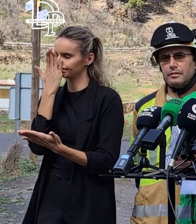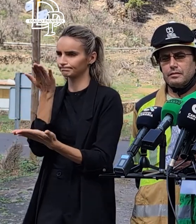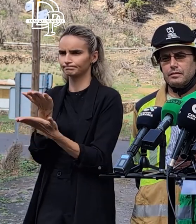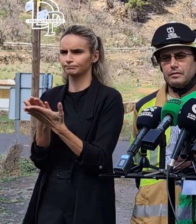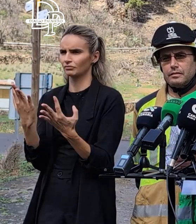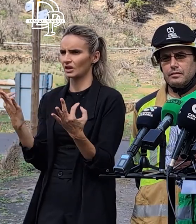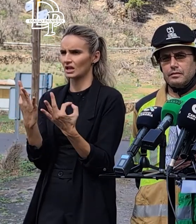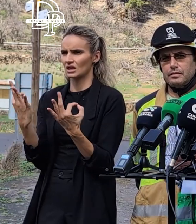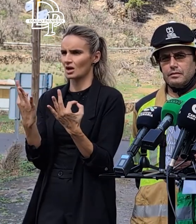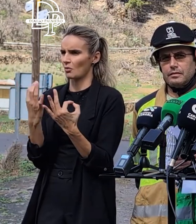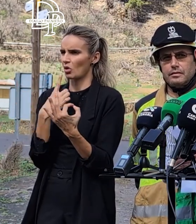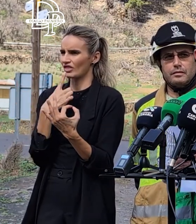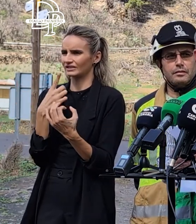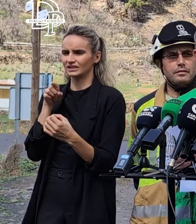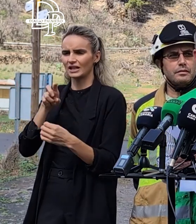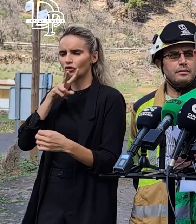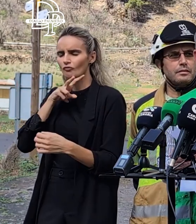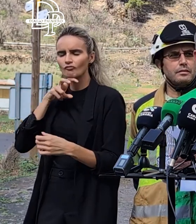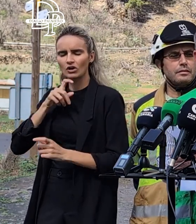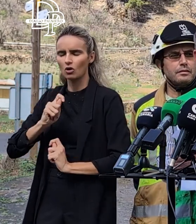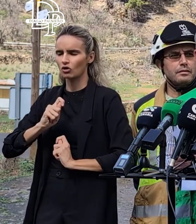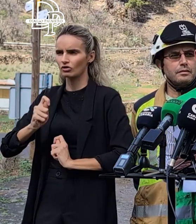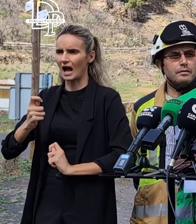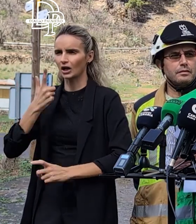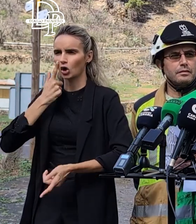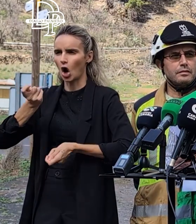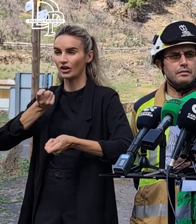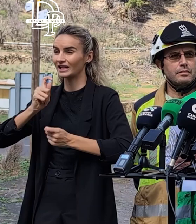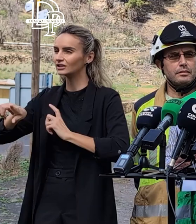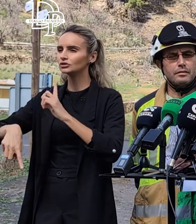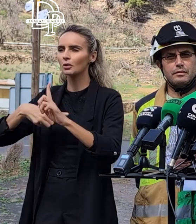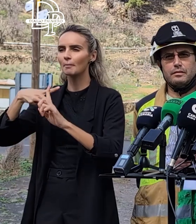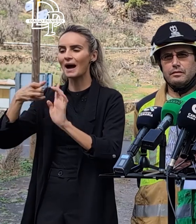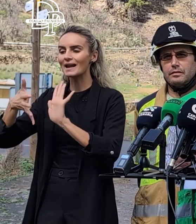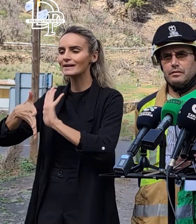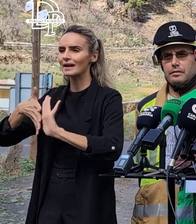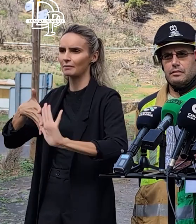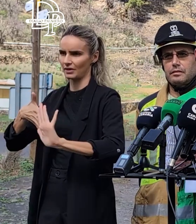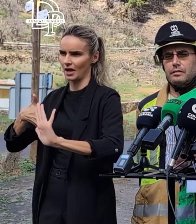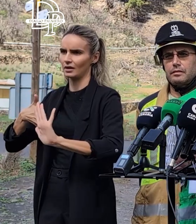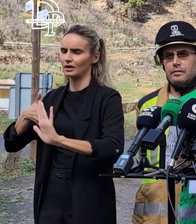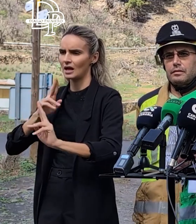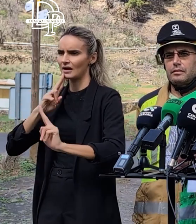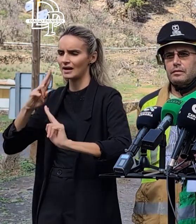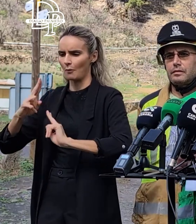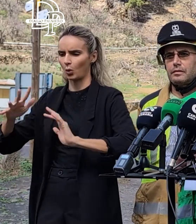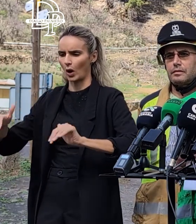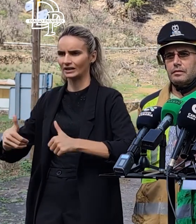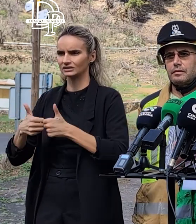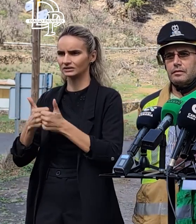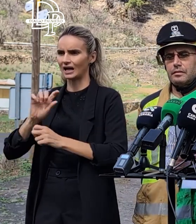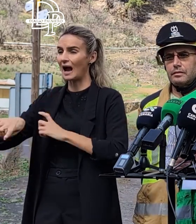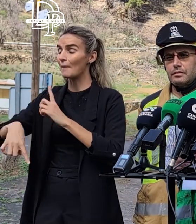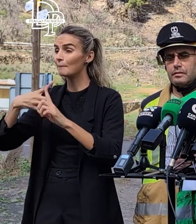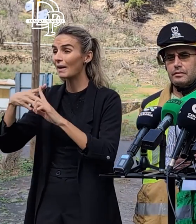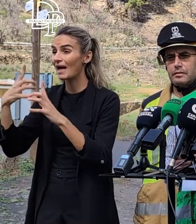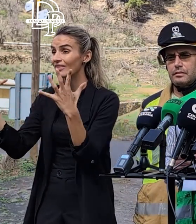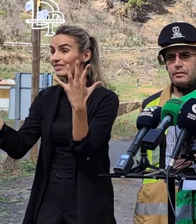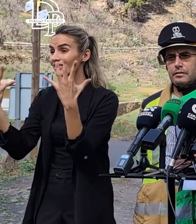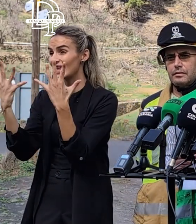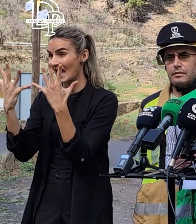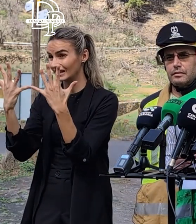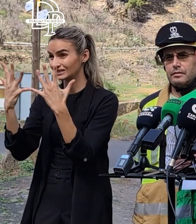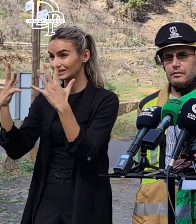tenemos que poner en valor, la coordinación que ha habido y la rapidez que ha habido de respuesta, más 10 de particulares. Hablamos de unas